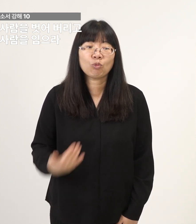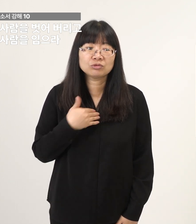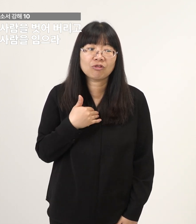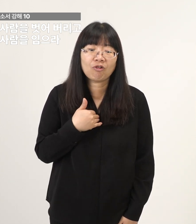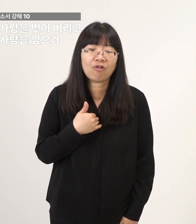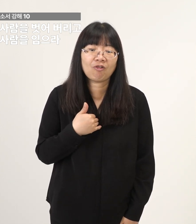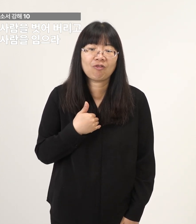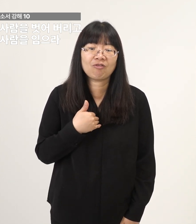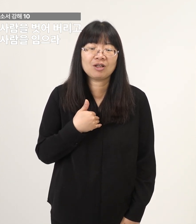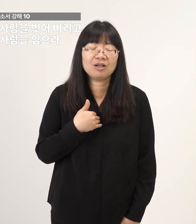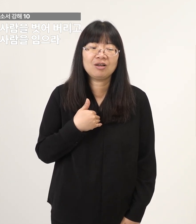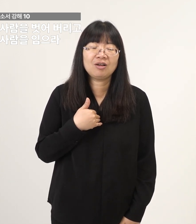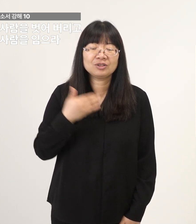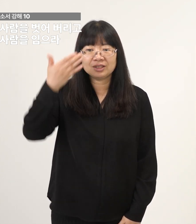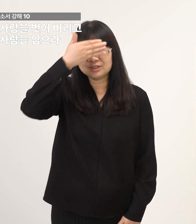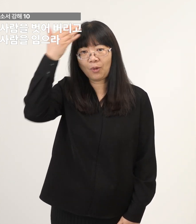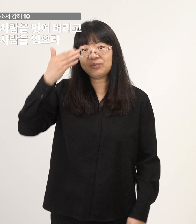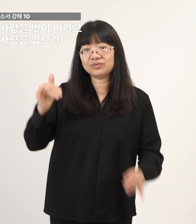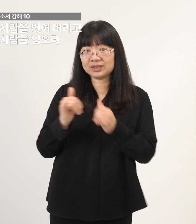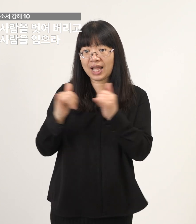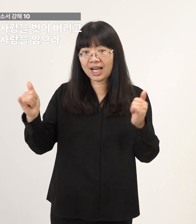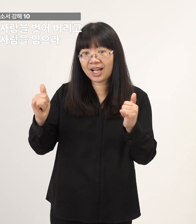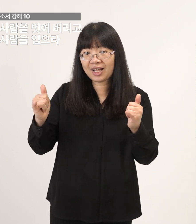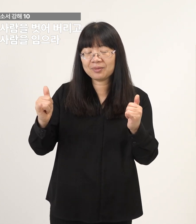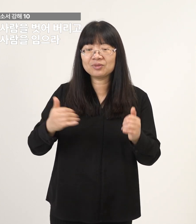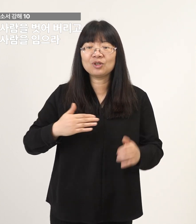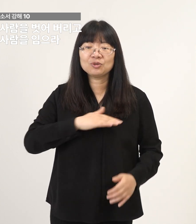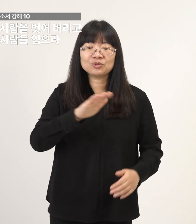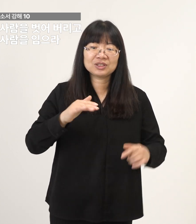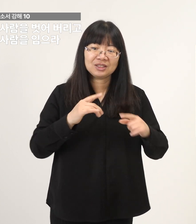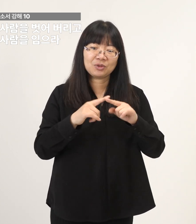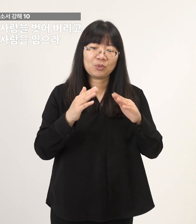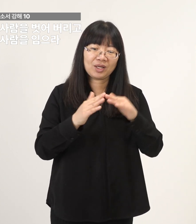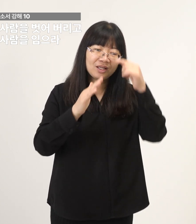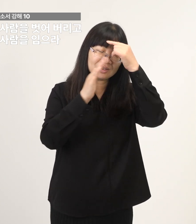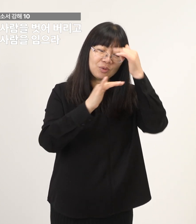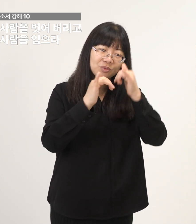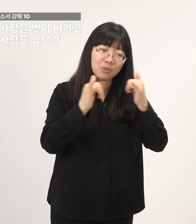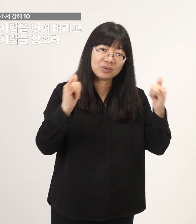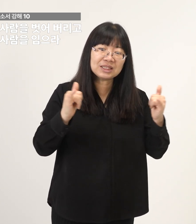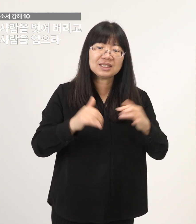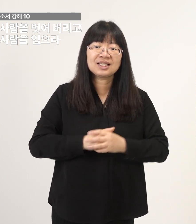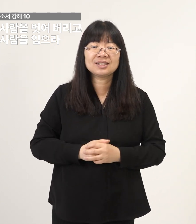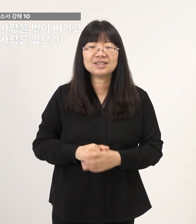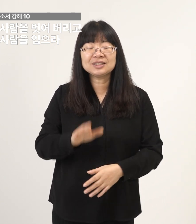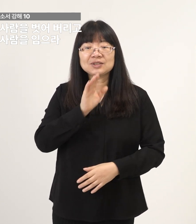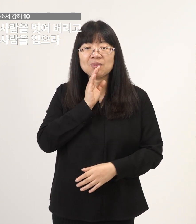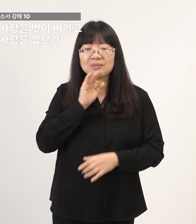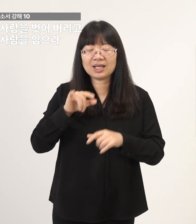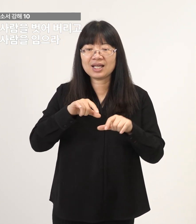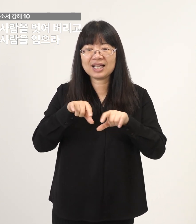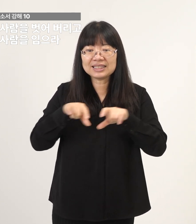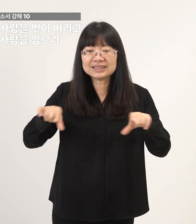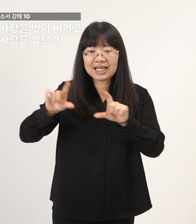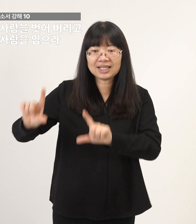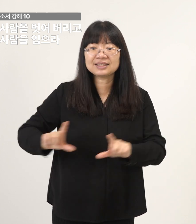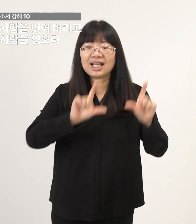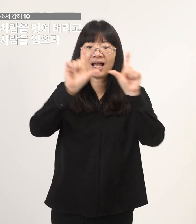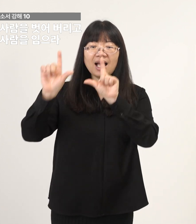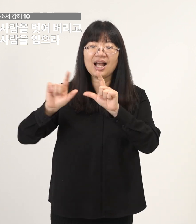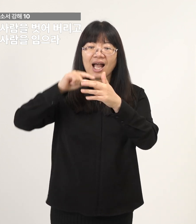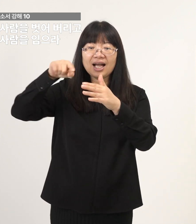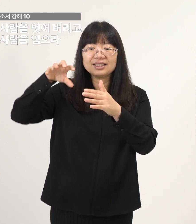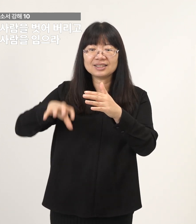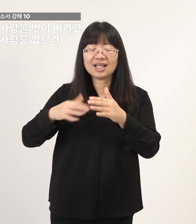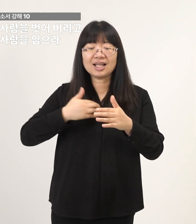저는 우리 청년들이, 우리 성도들이 정말 일상 속에서도